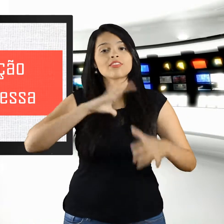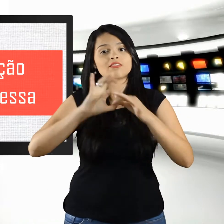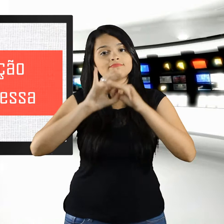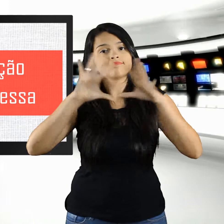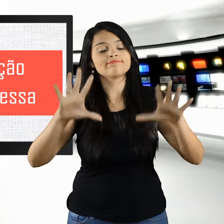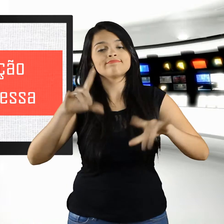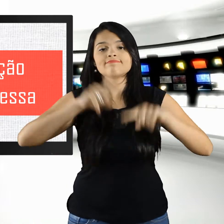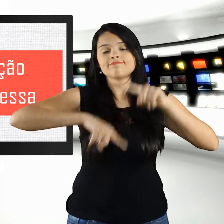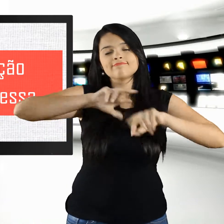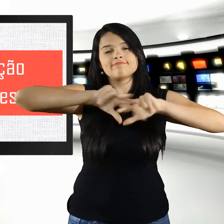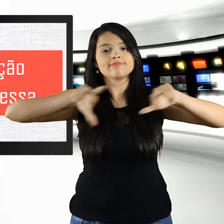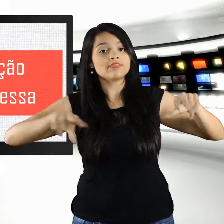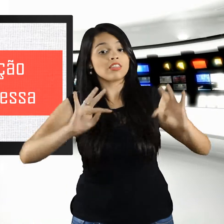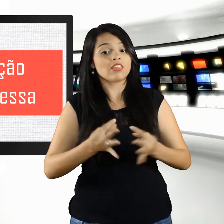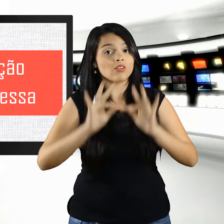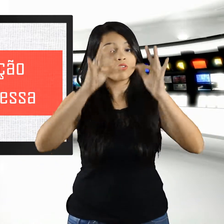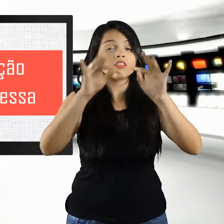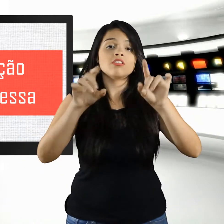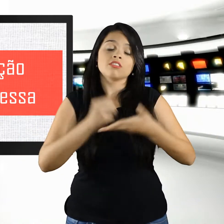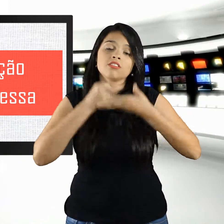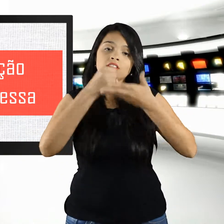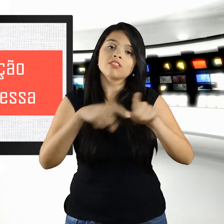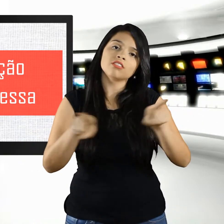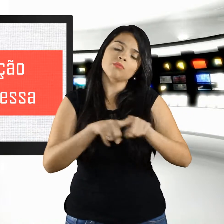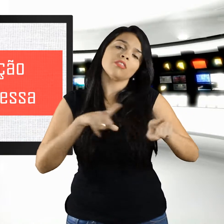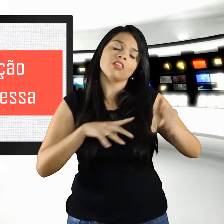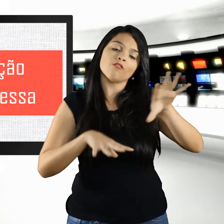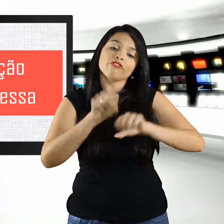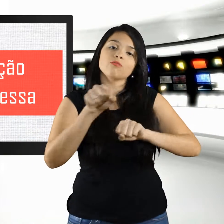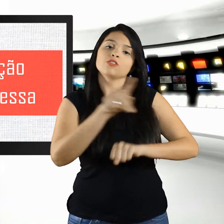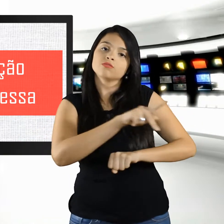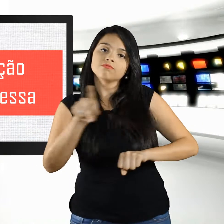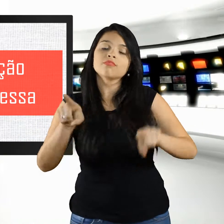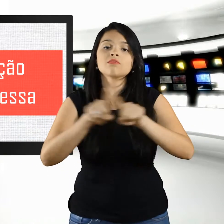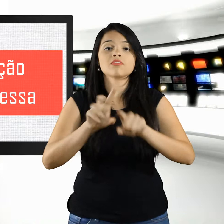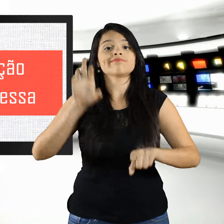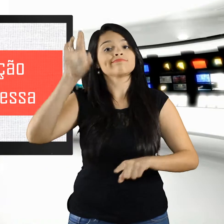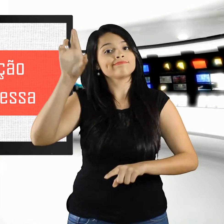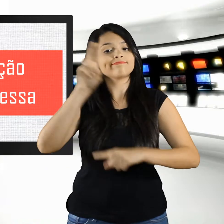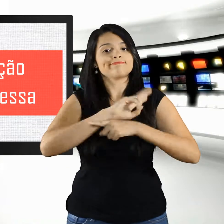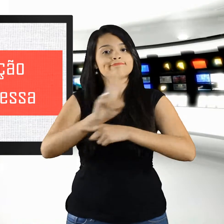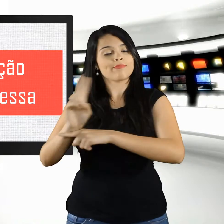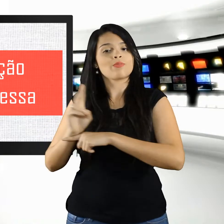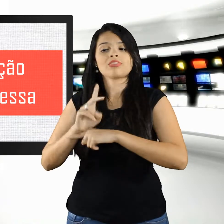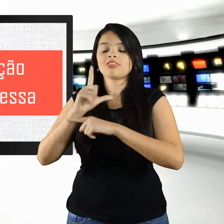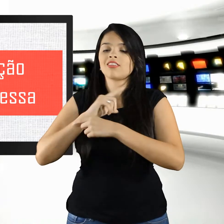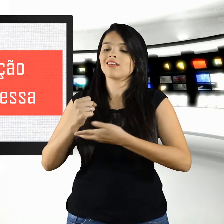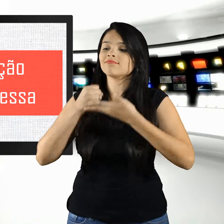recursos tecnológicos, assistiva, a formação de docentes e gestores para atender às especificidades dos estudantes